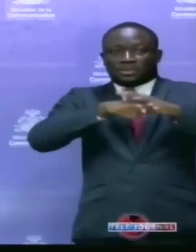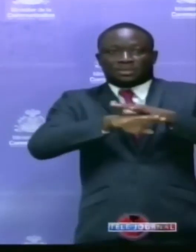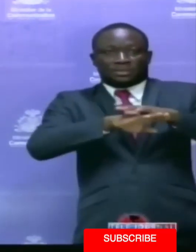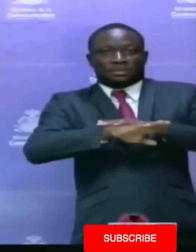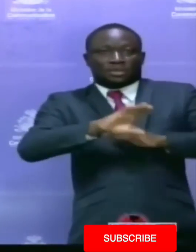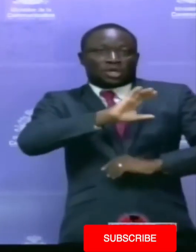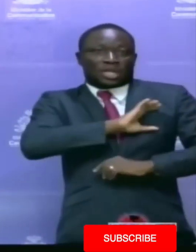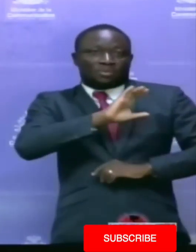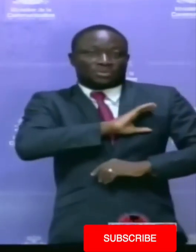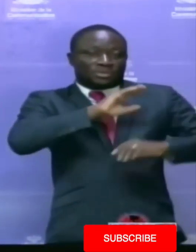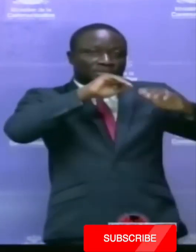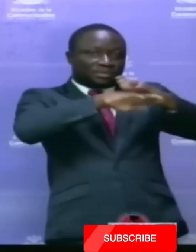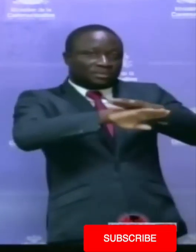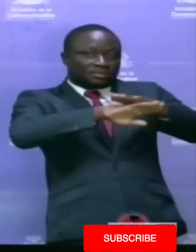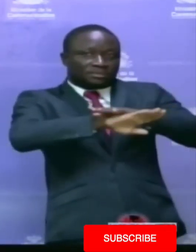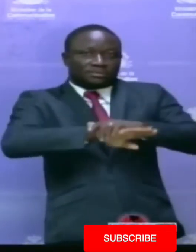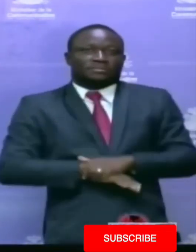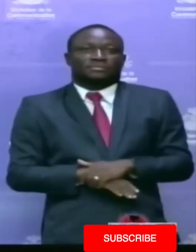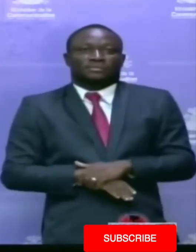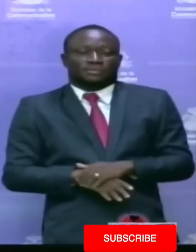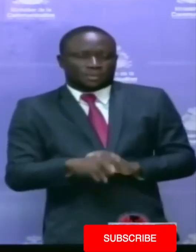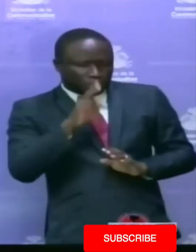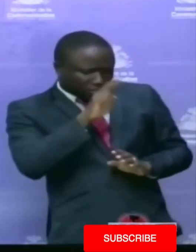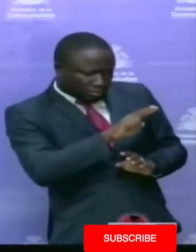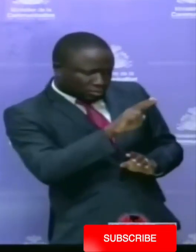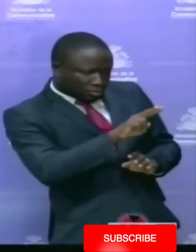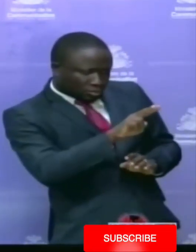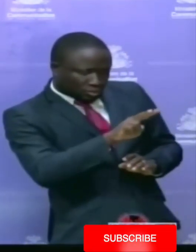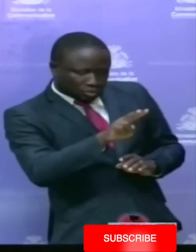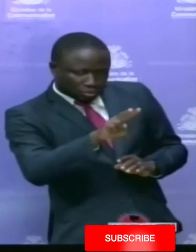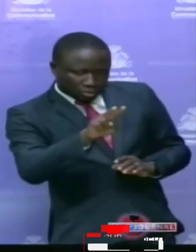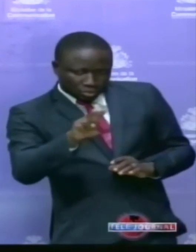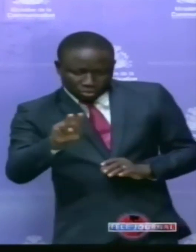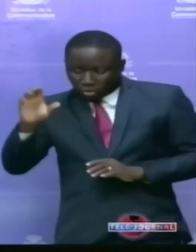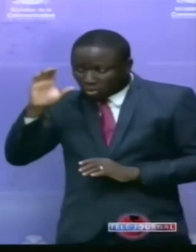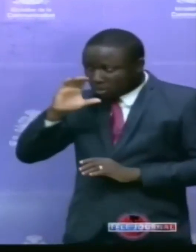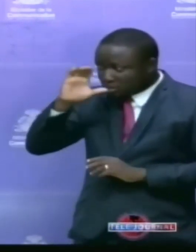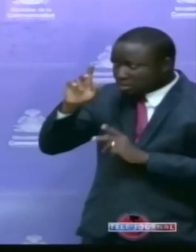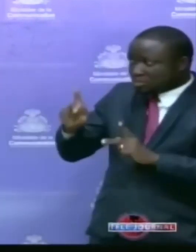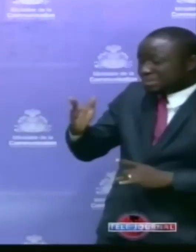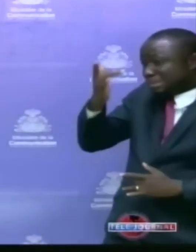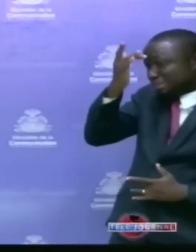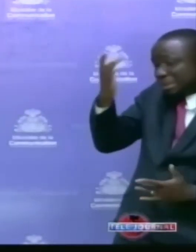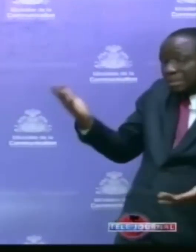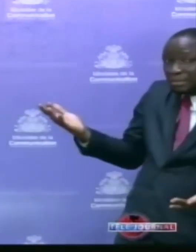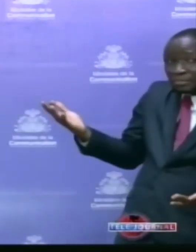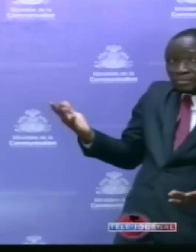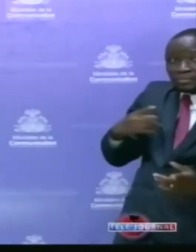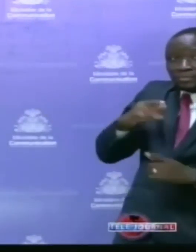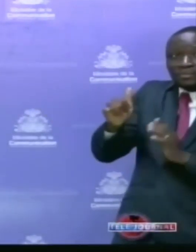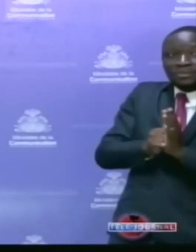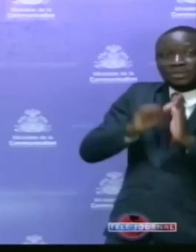La police a montré la identité côté la ville chercher nous attaquer les malades. Donc